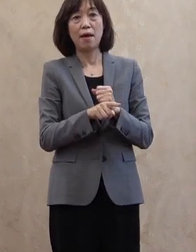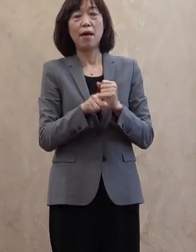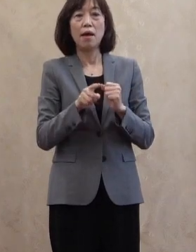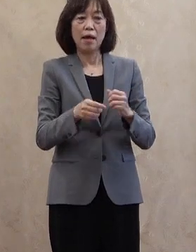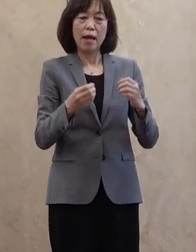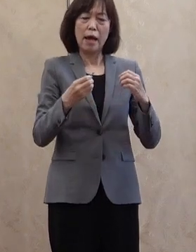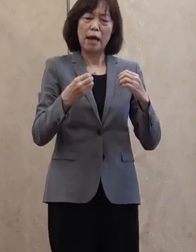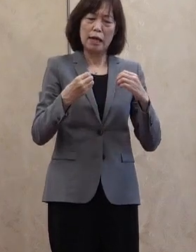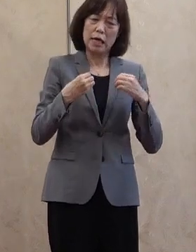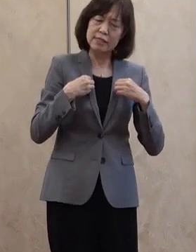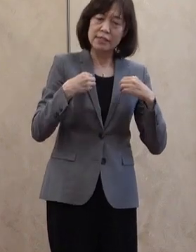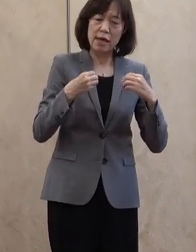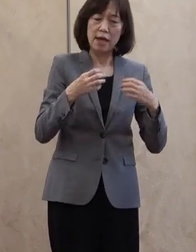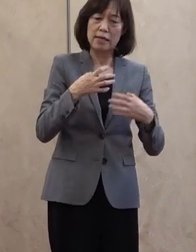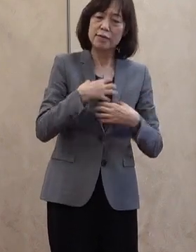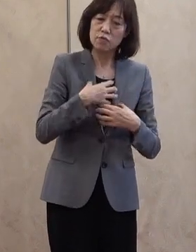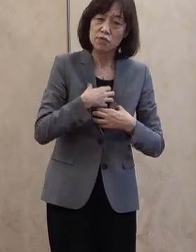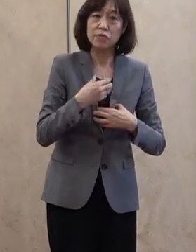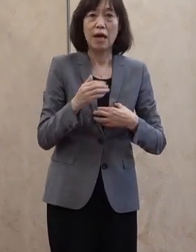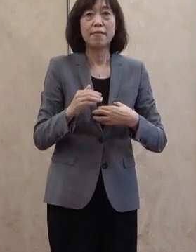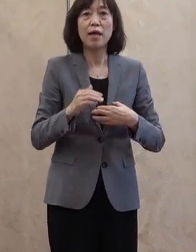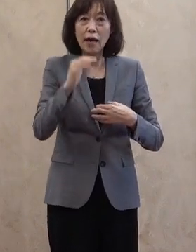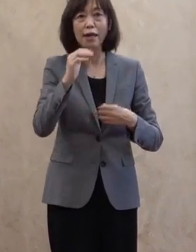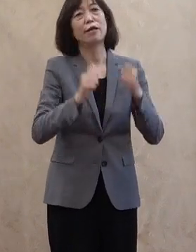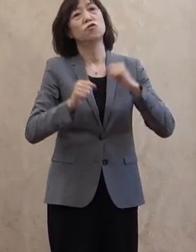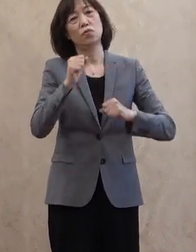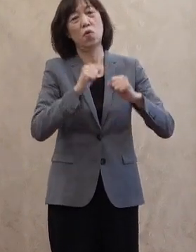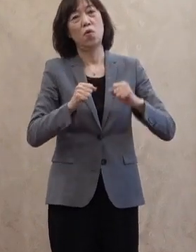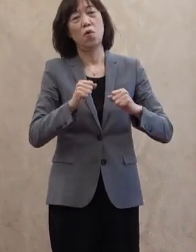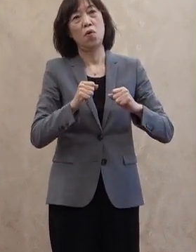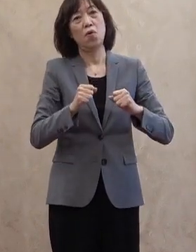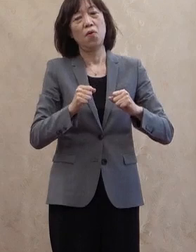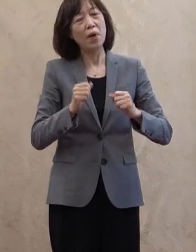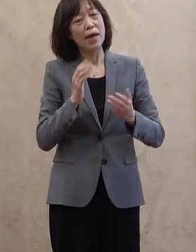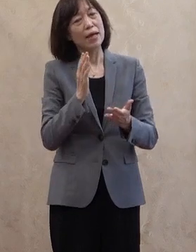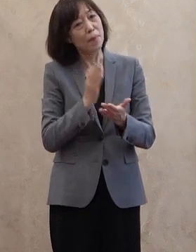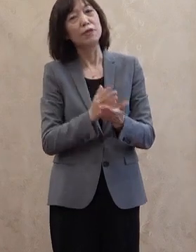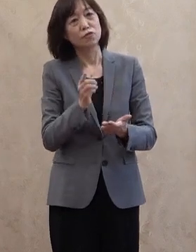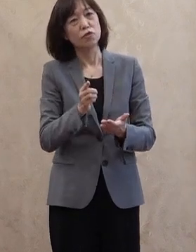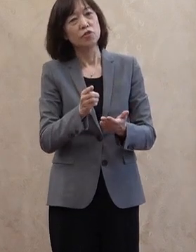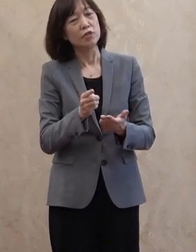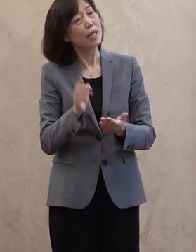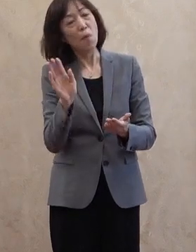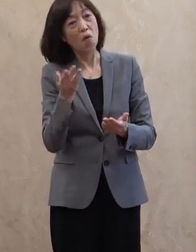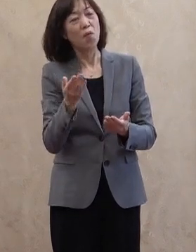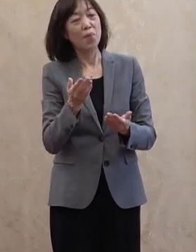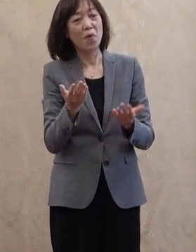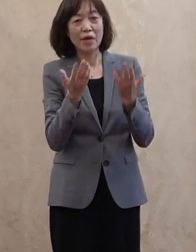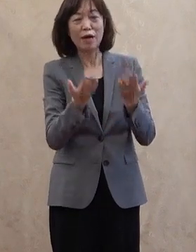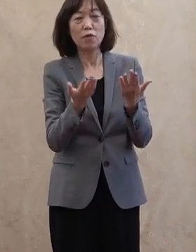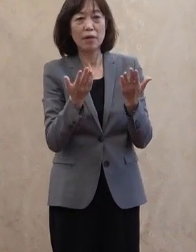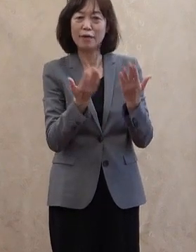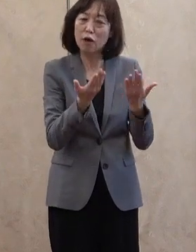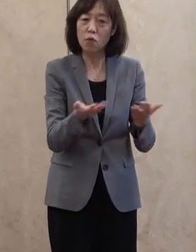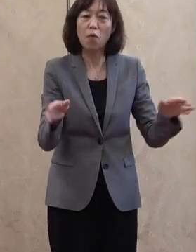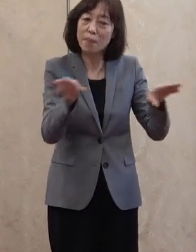その感染リスクの高い活動についてはもう実施をしないということで考えています。ただ現時点で休校だとかそこまでする